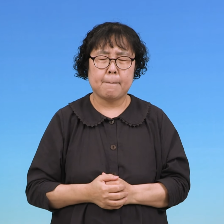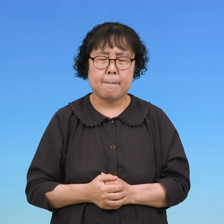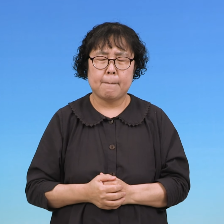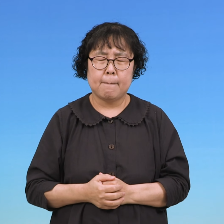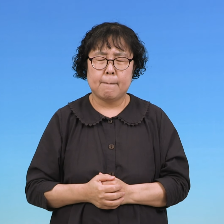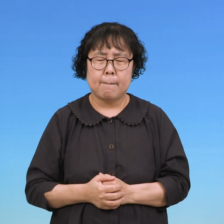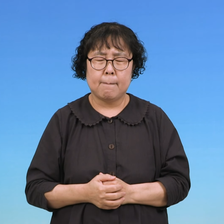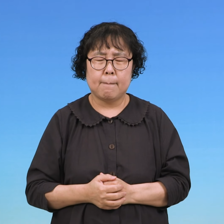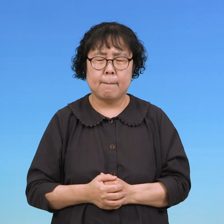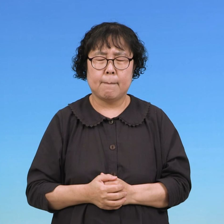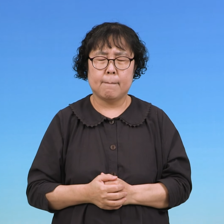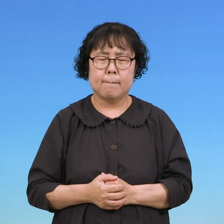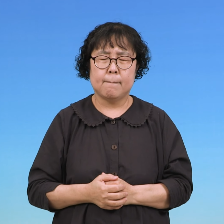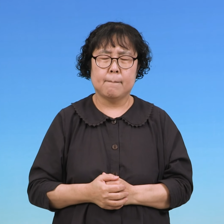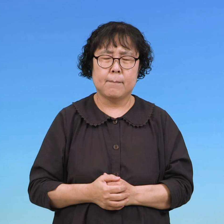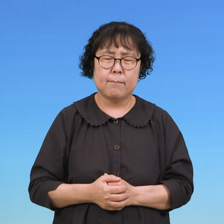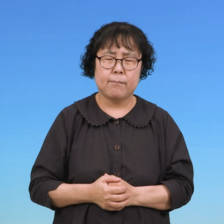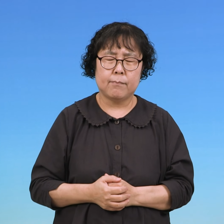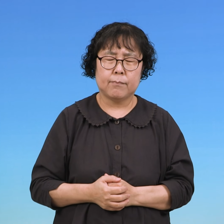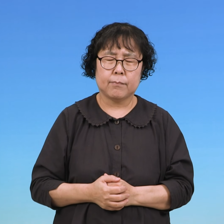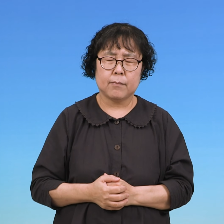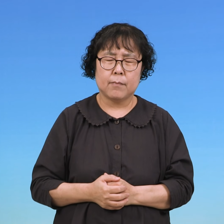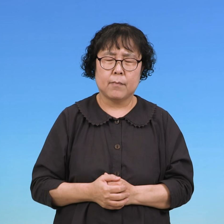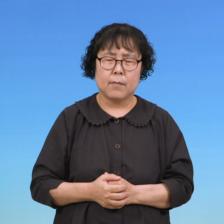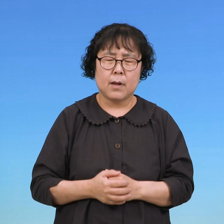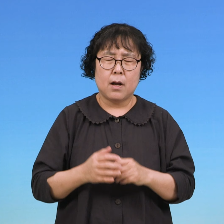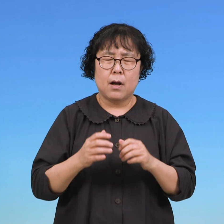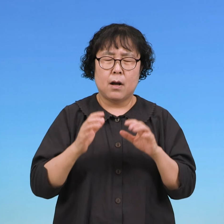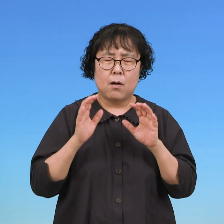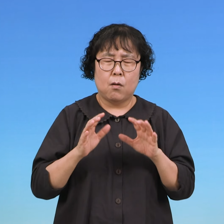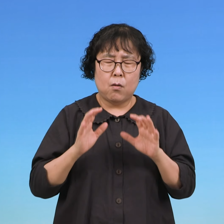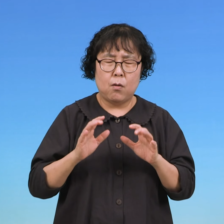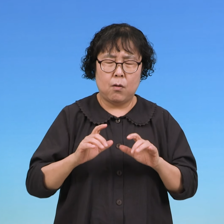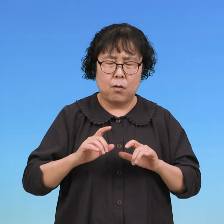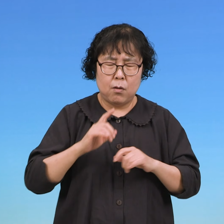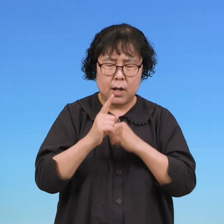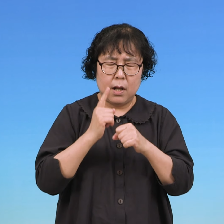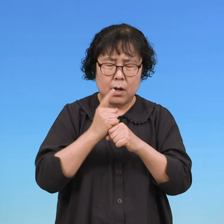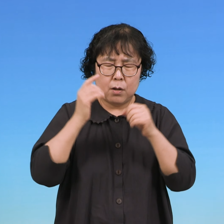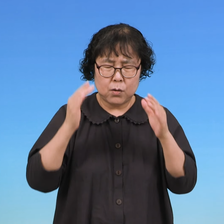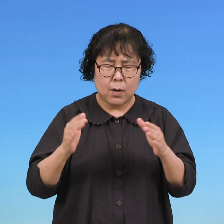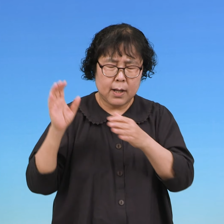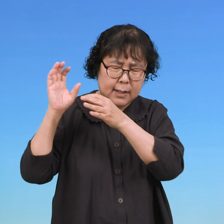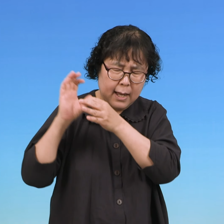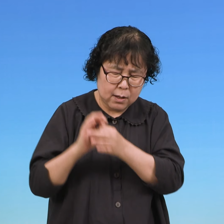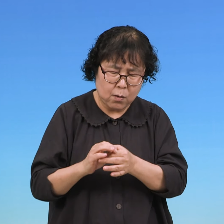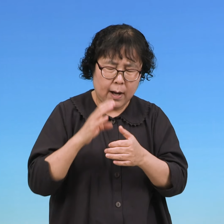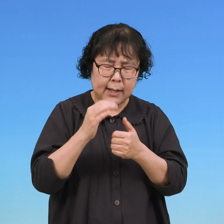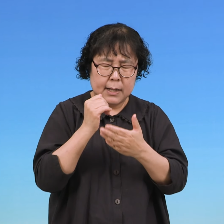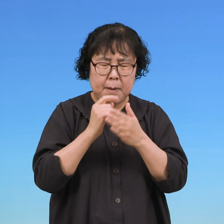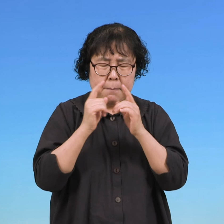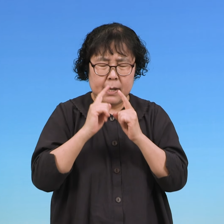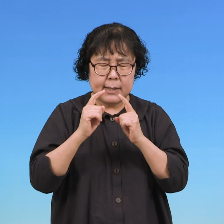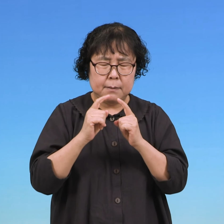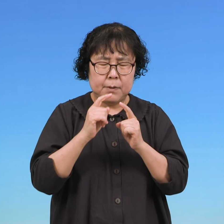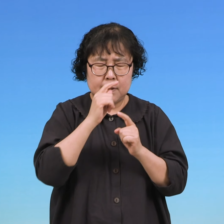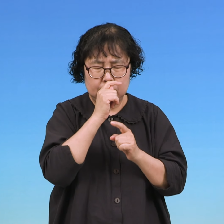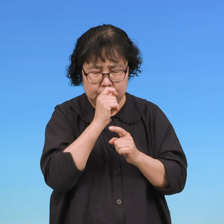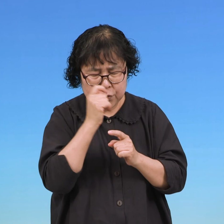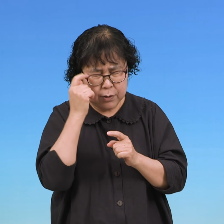말씀에 아버지 능력을 가지고 우리 지켜주시옵소서. 아버지 올 한 해 내내 내년 한 해 내내 아버지 하나님의